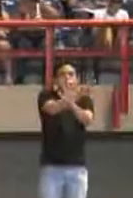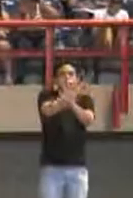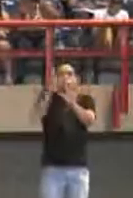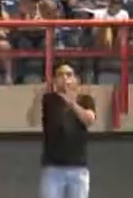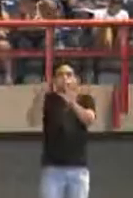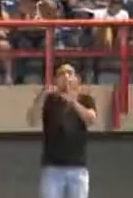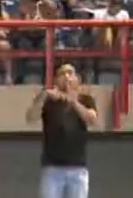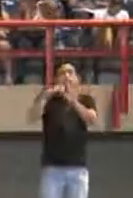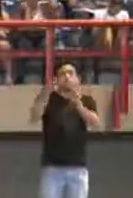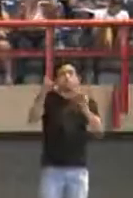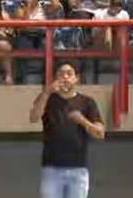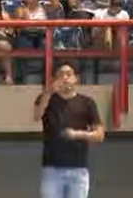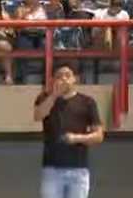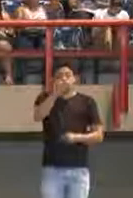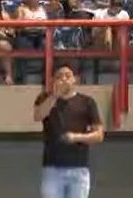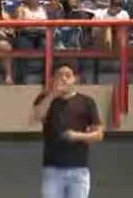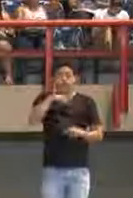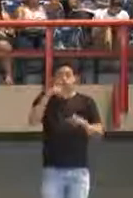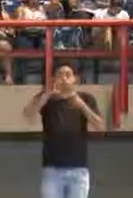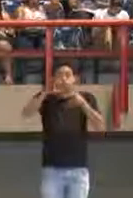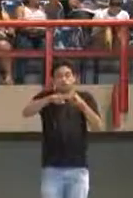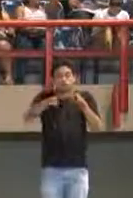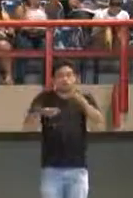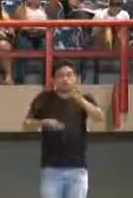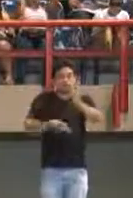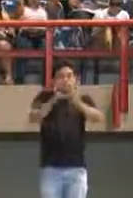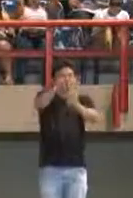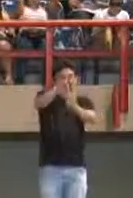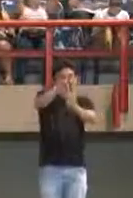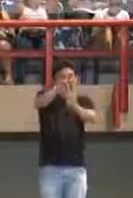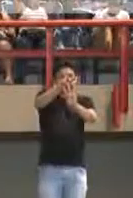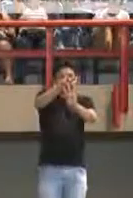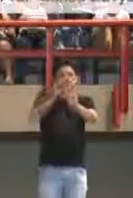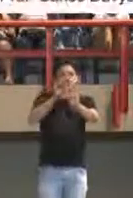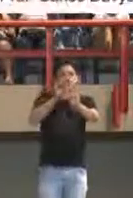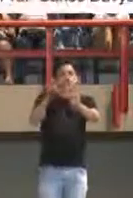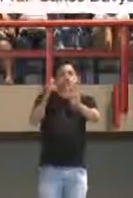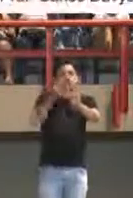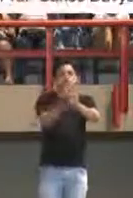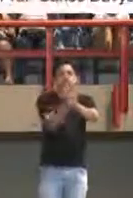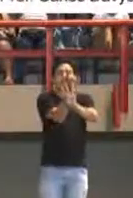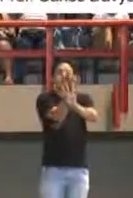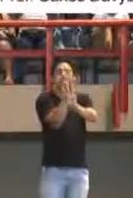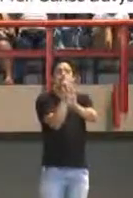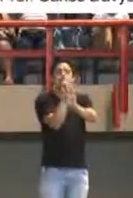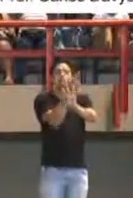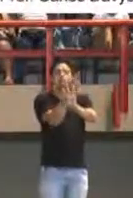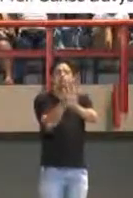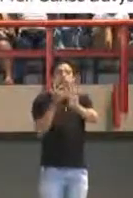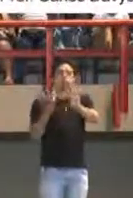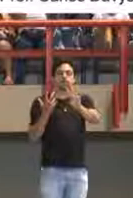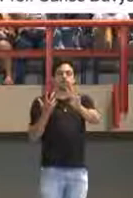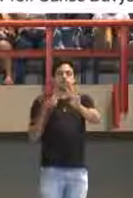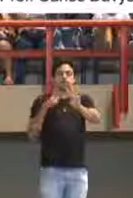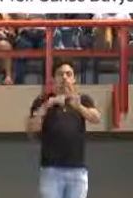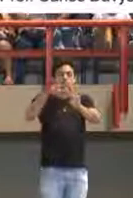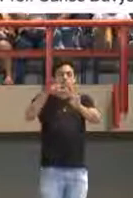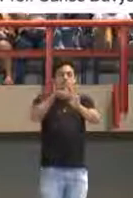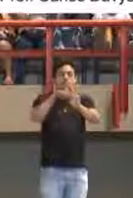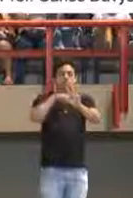a quantidade é par, eu tenho um problema. Não existe um único termo central.